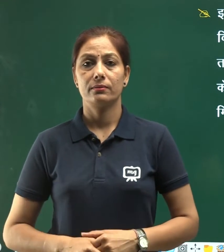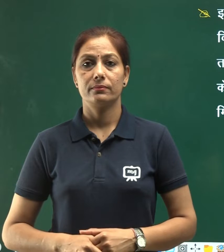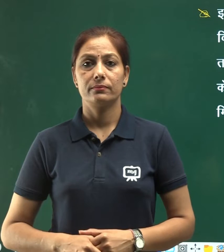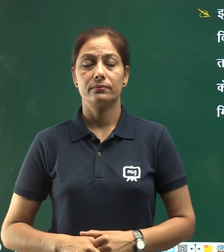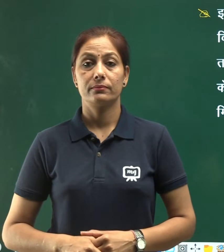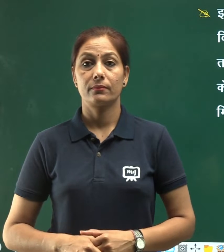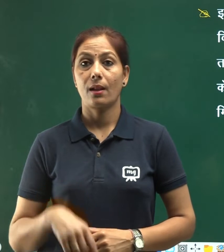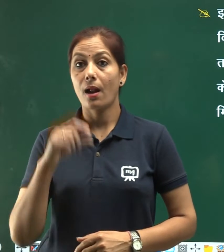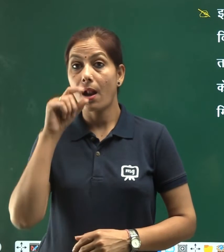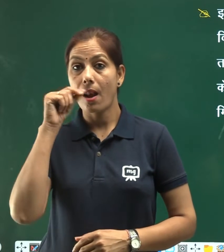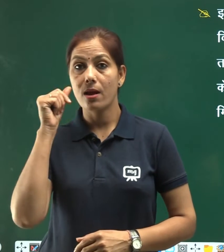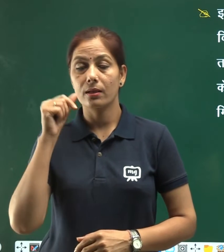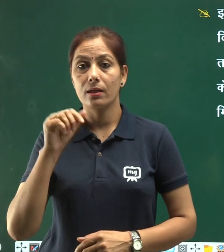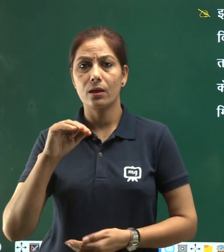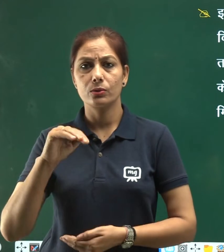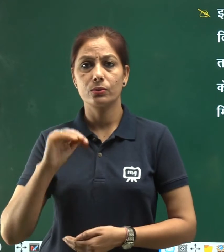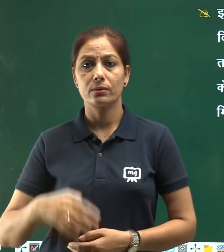लड़का